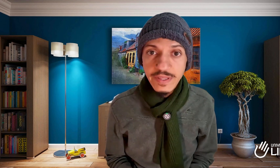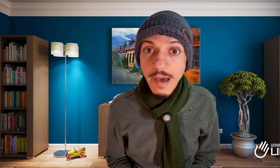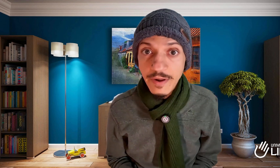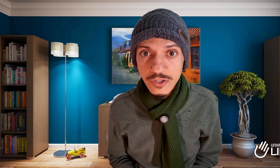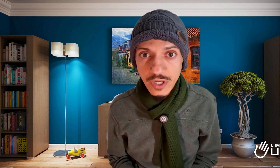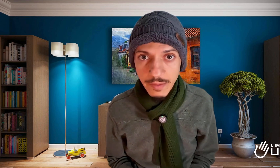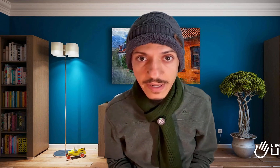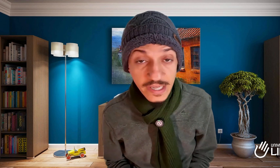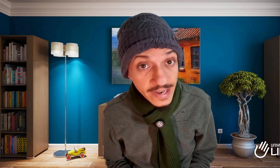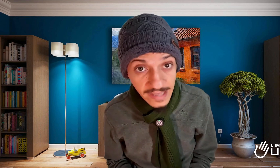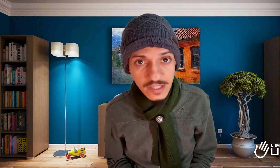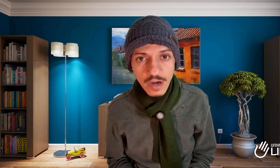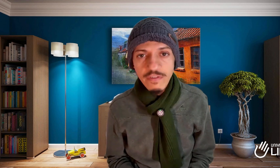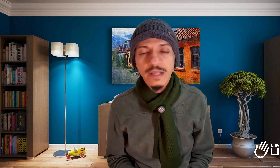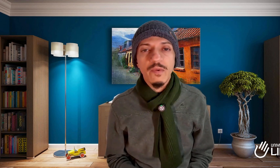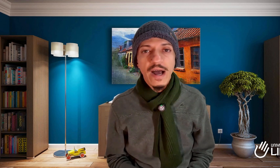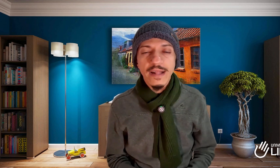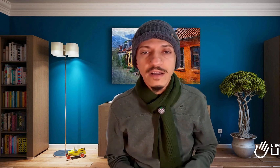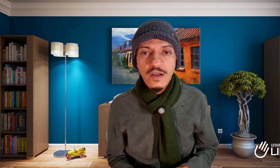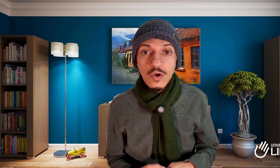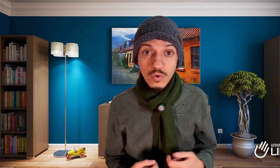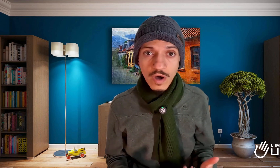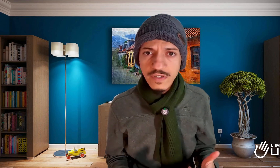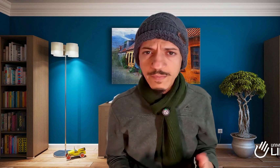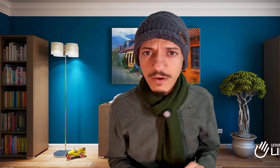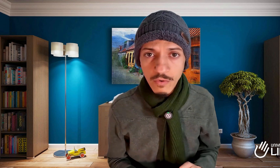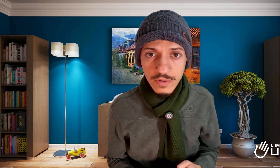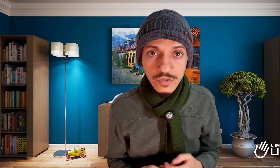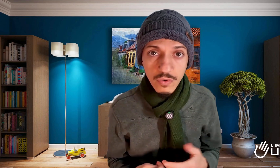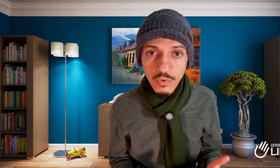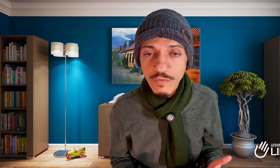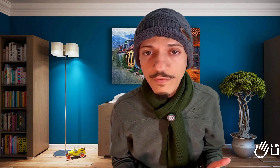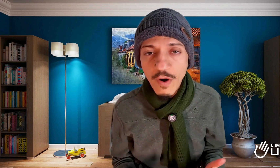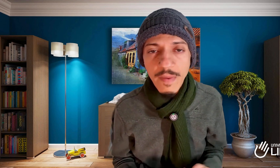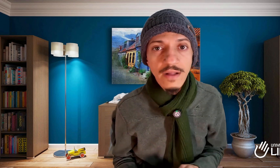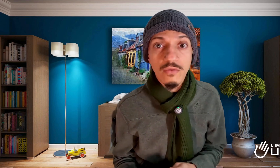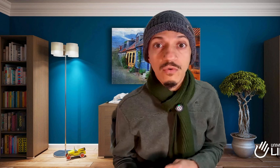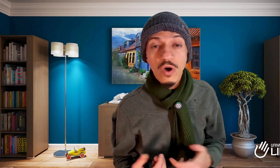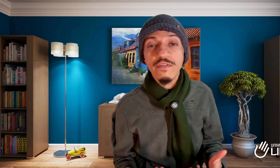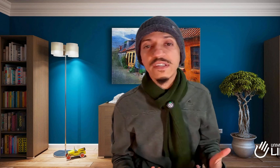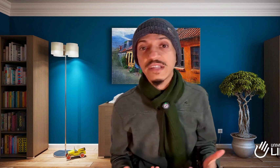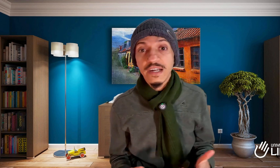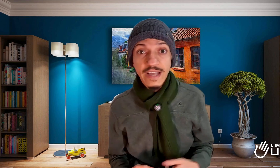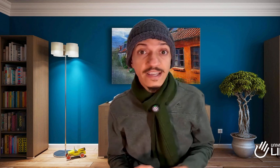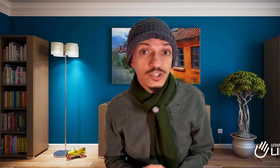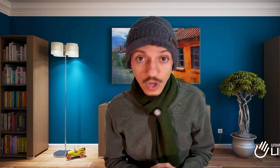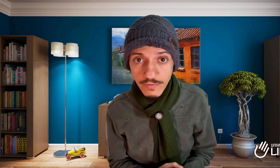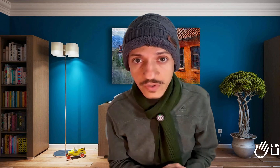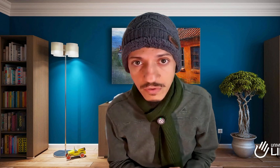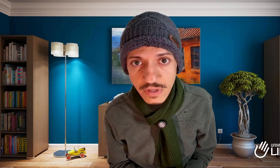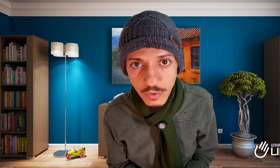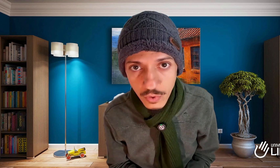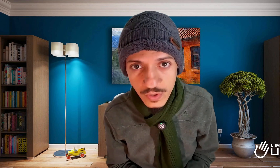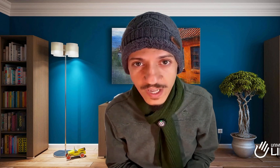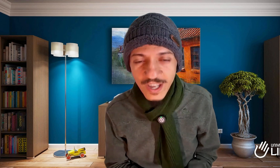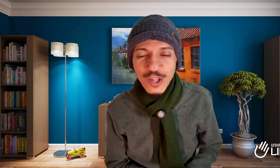intérprete de Libras. E nessa nova temporada, com novas perguntas, com um novo formato, com novas estratégias e novos conteúdos,